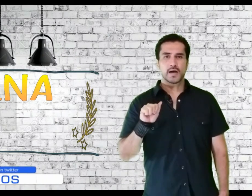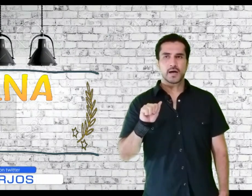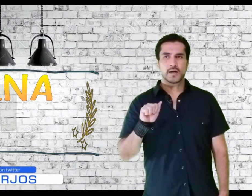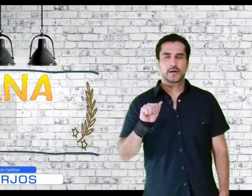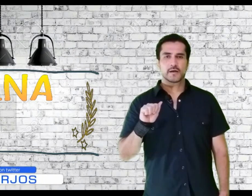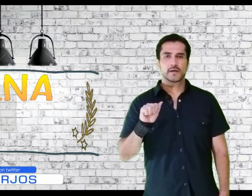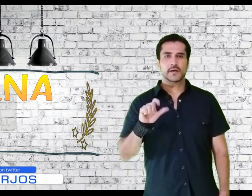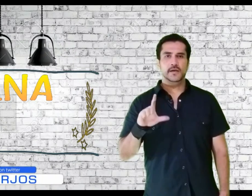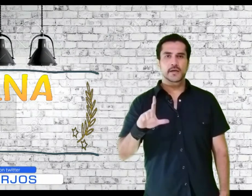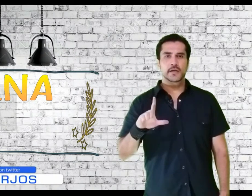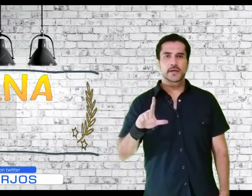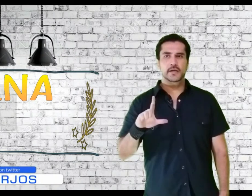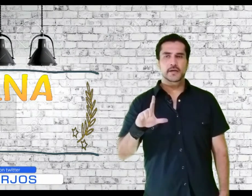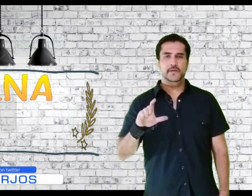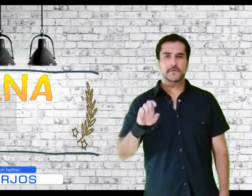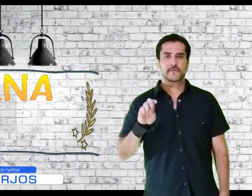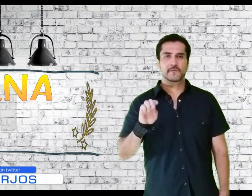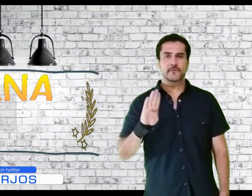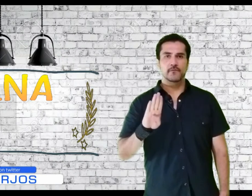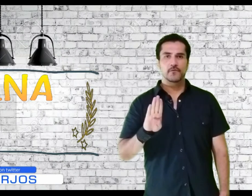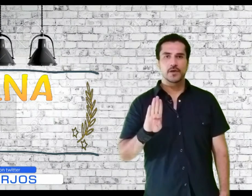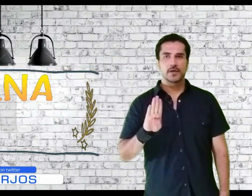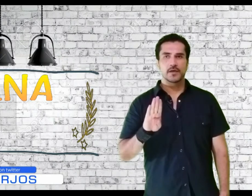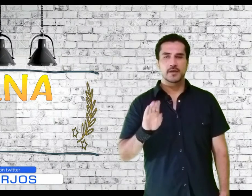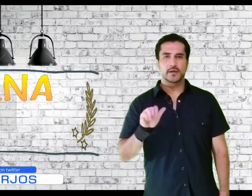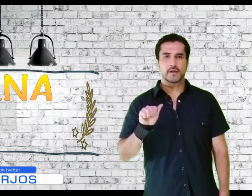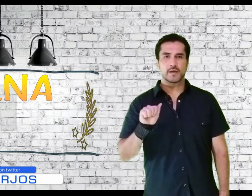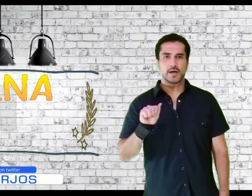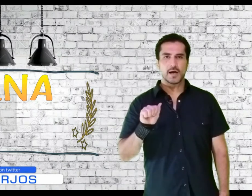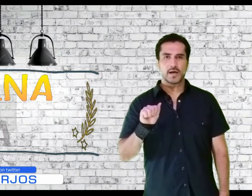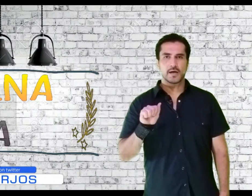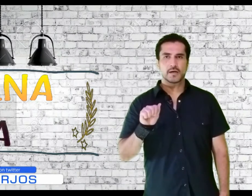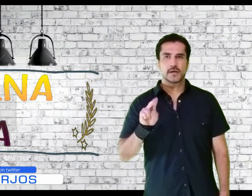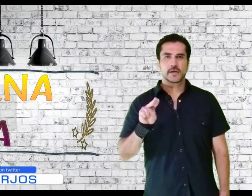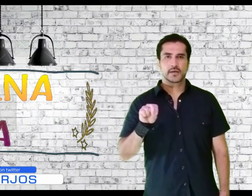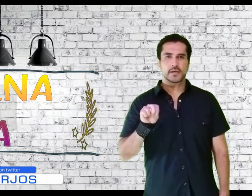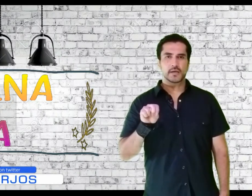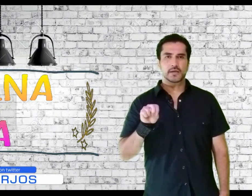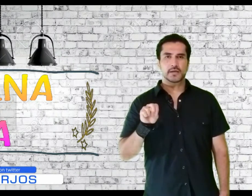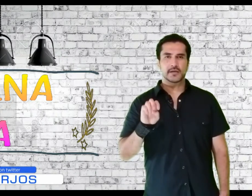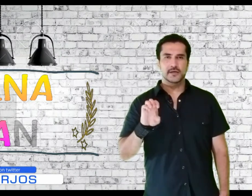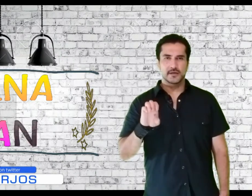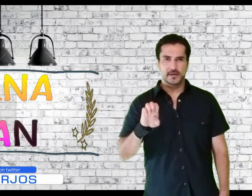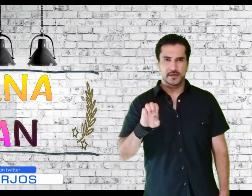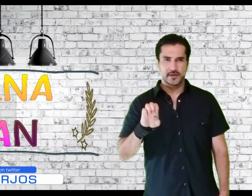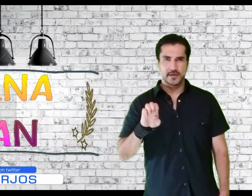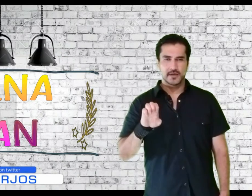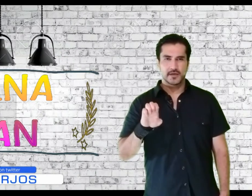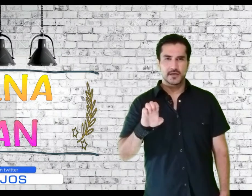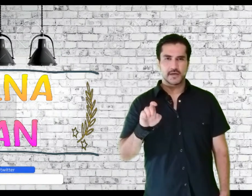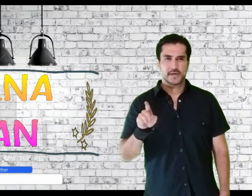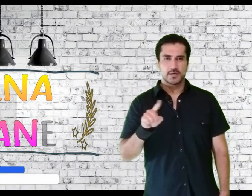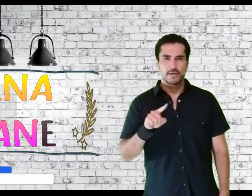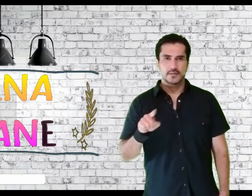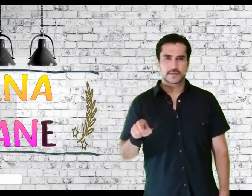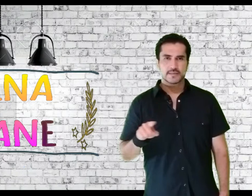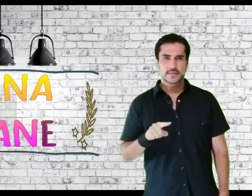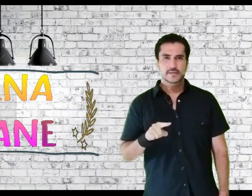A, L, V, A, N, E,